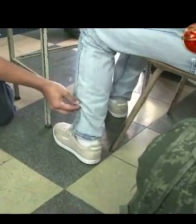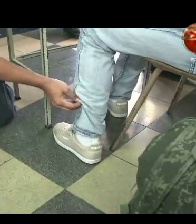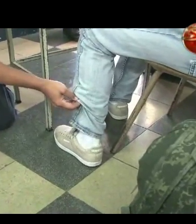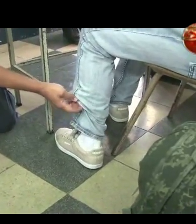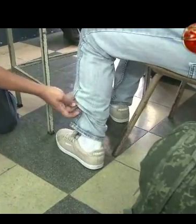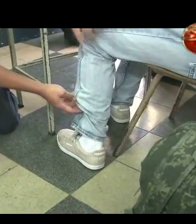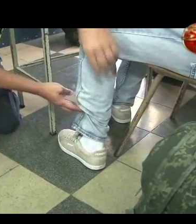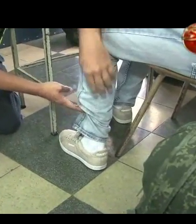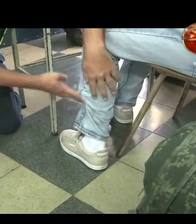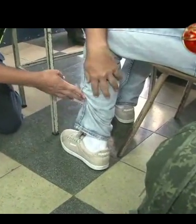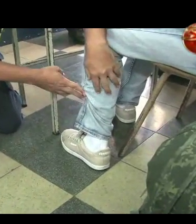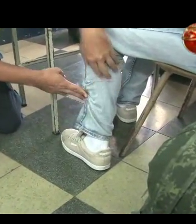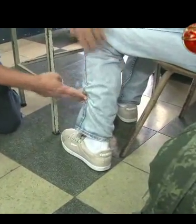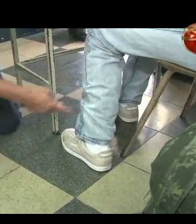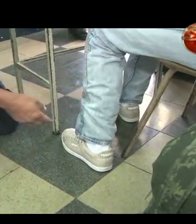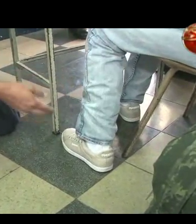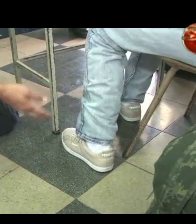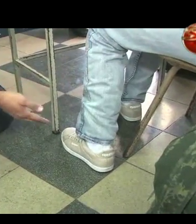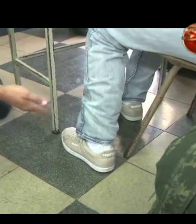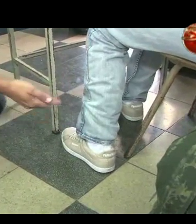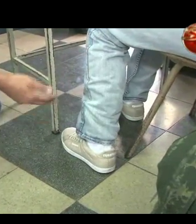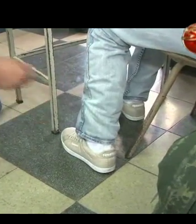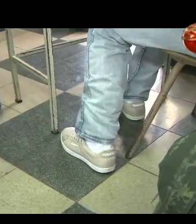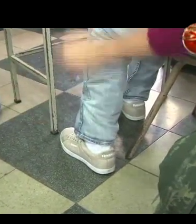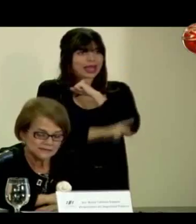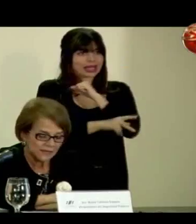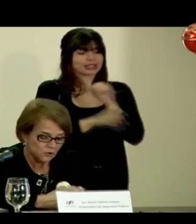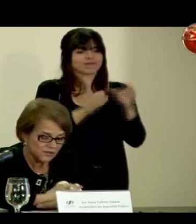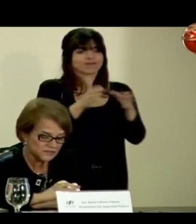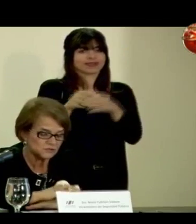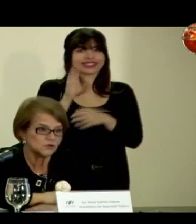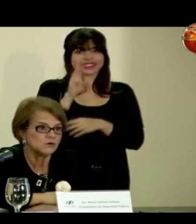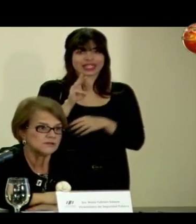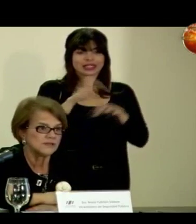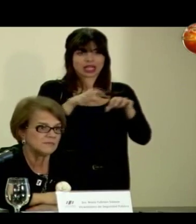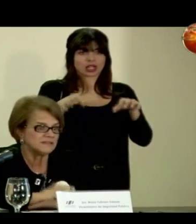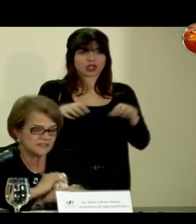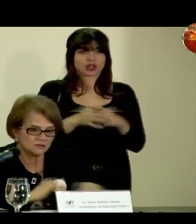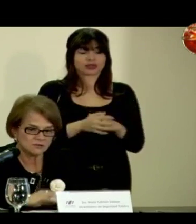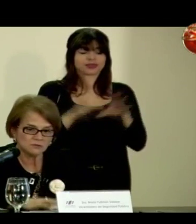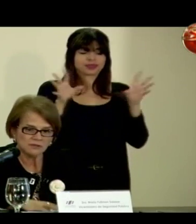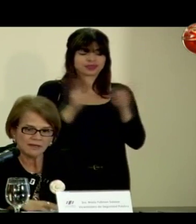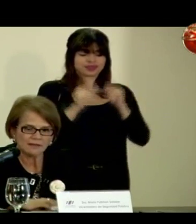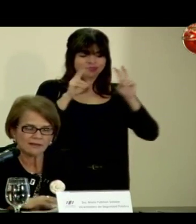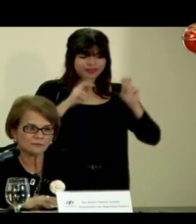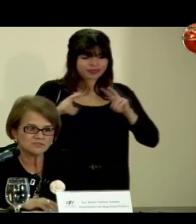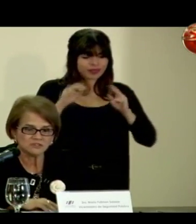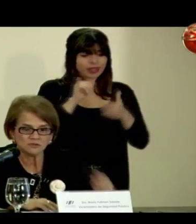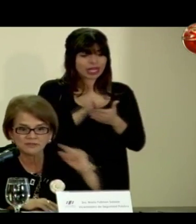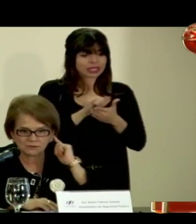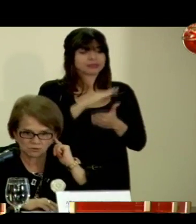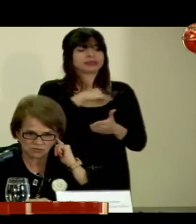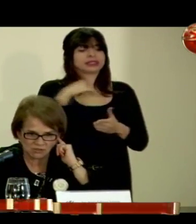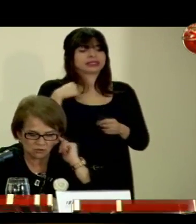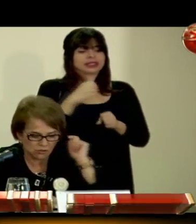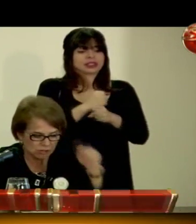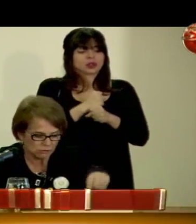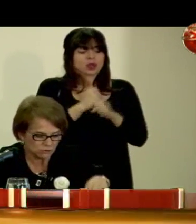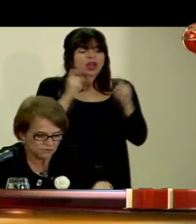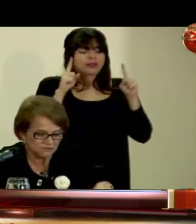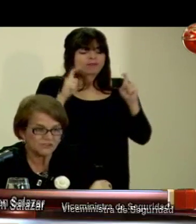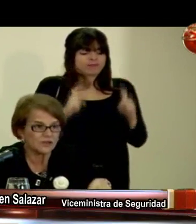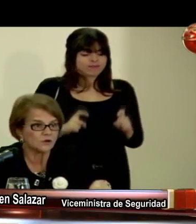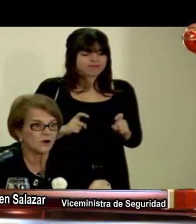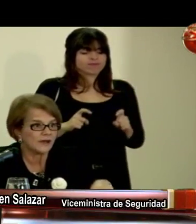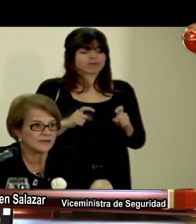personal, y la convicción profunda de que no están solos. Dado esto del Ministerio de Seguridad, hemos hecho el diagnóstico